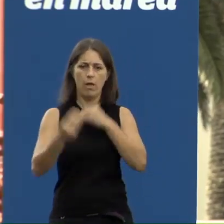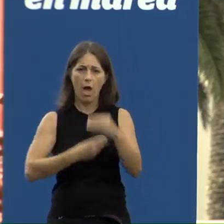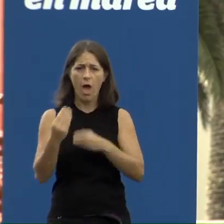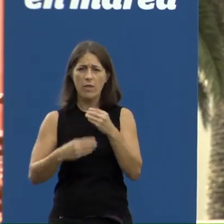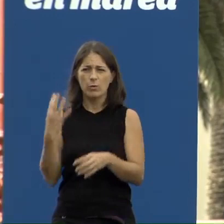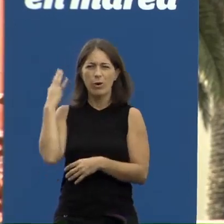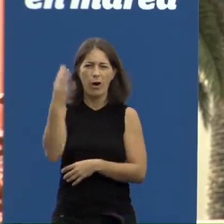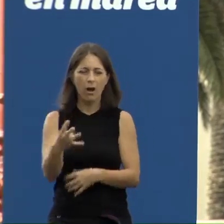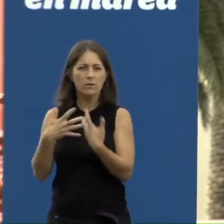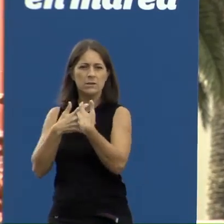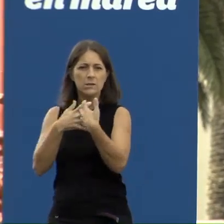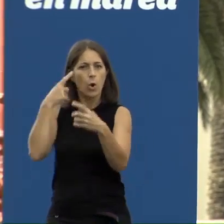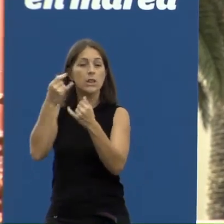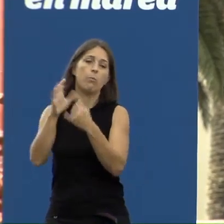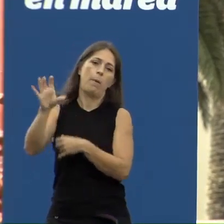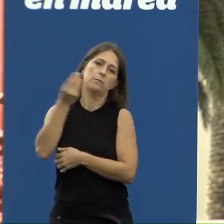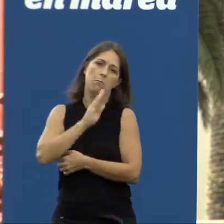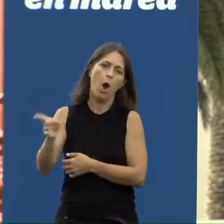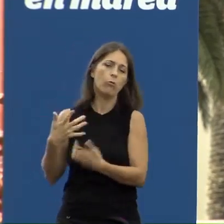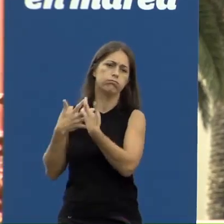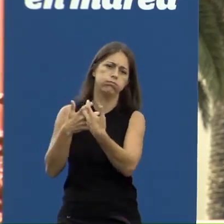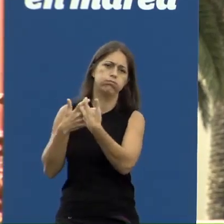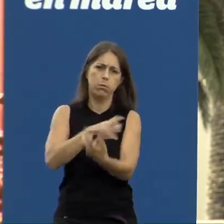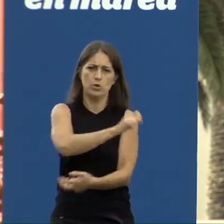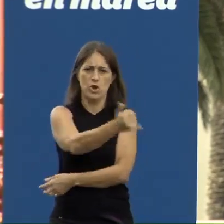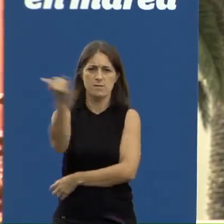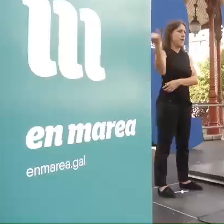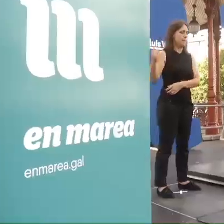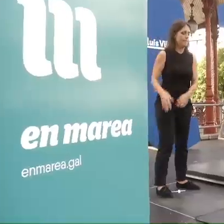anos pelexando por ter un país mellor. Moitas grazas.